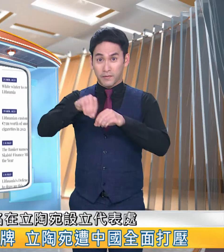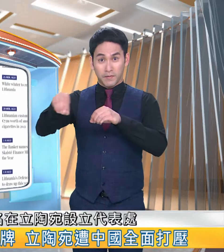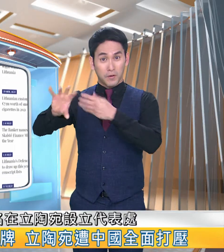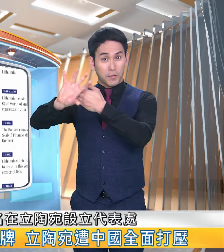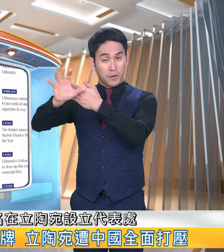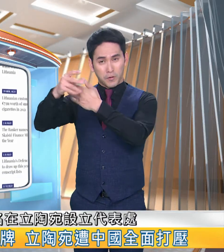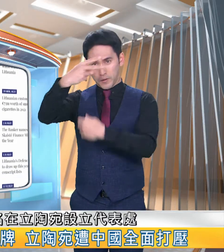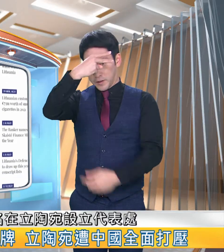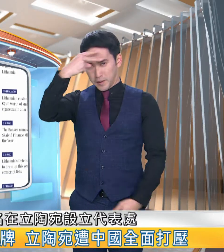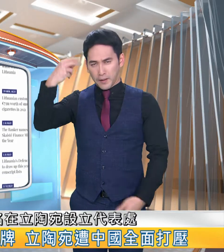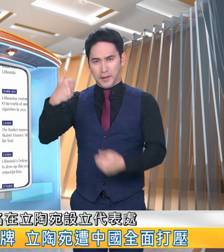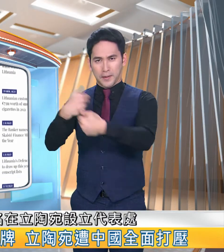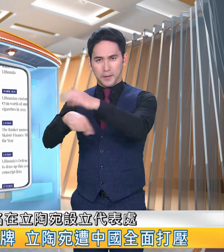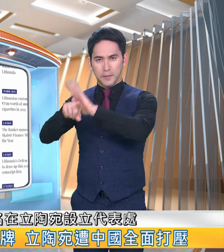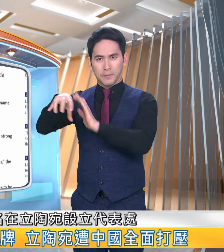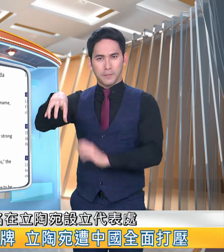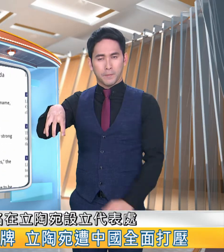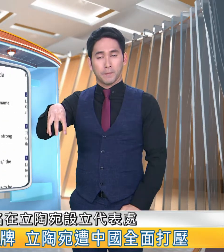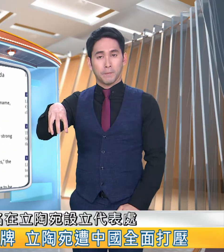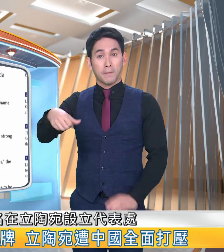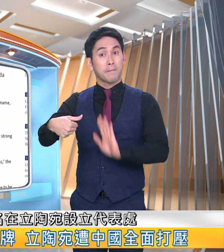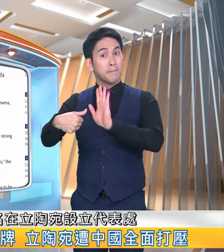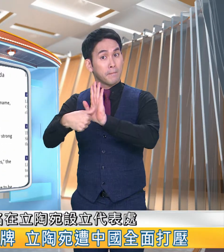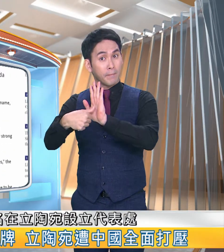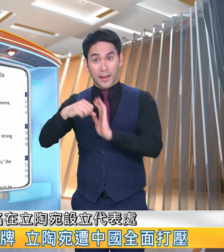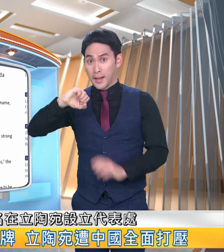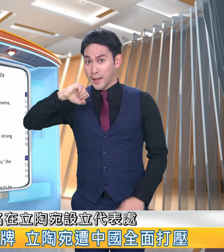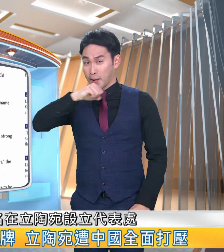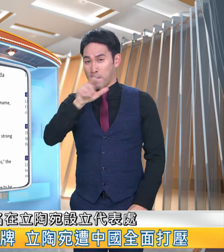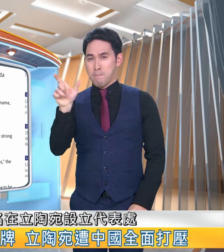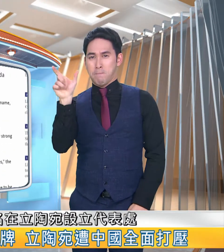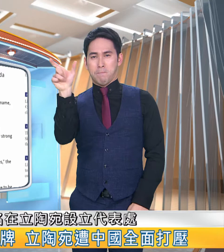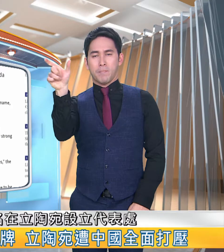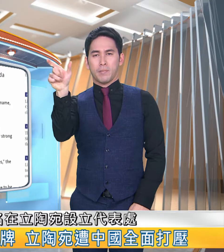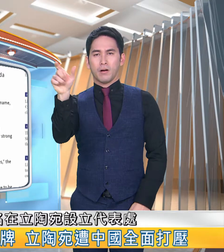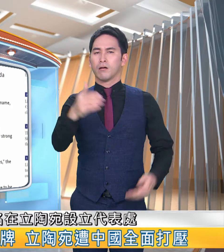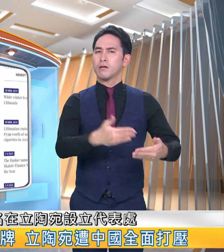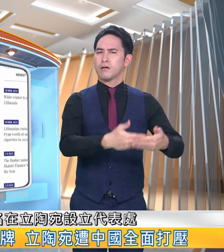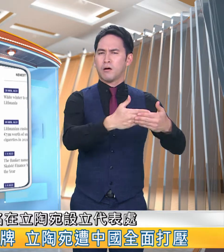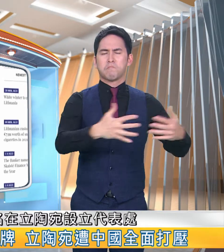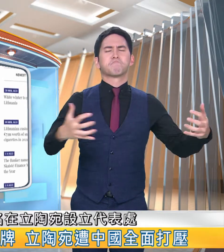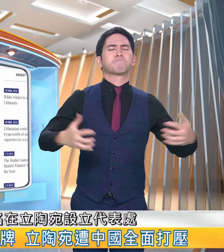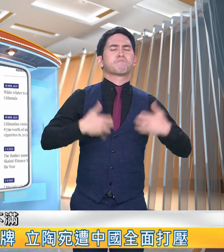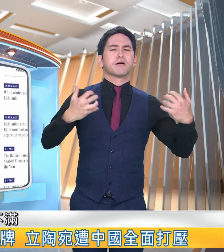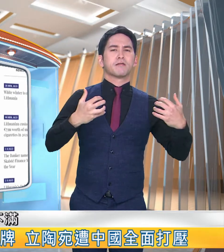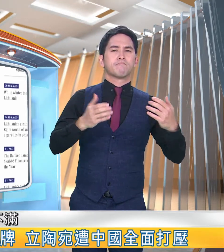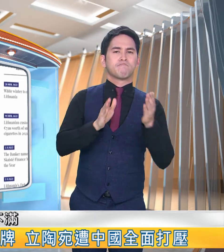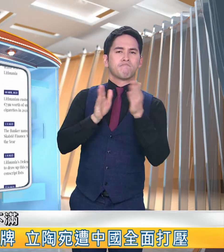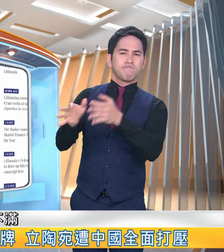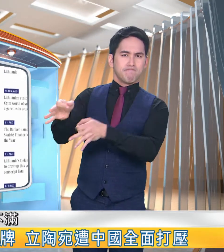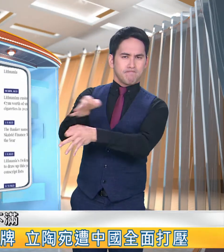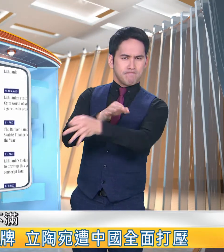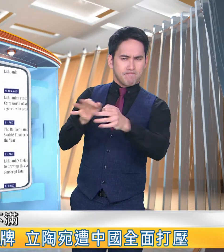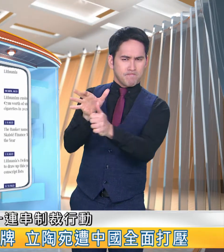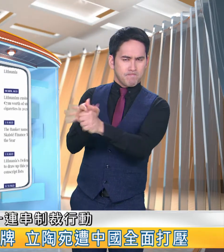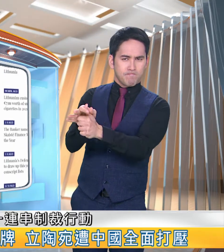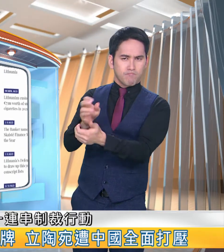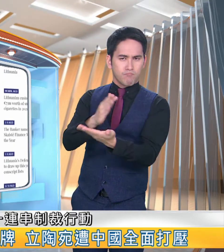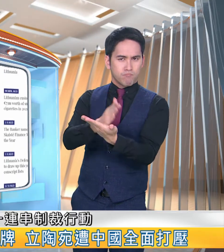我国以台湾为名，在立陶宛设立代表处，引发中国强烈不满，对立陶